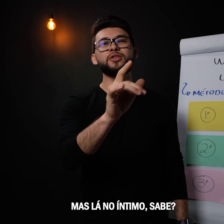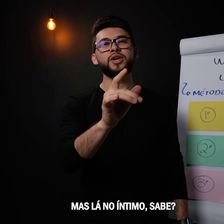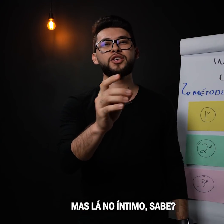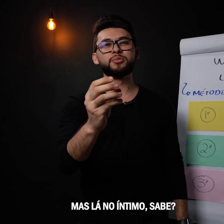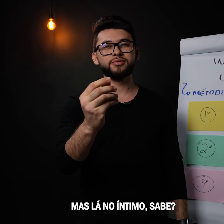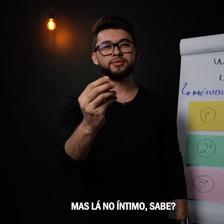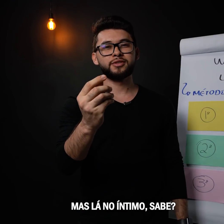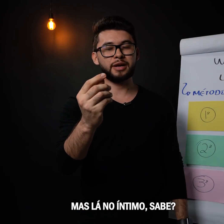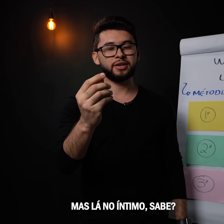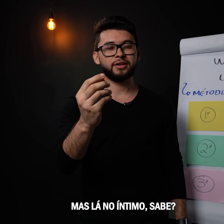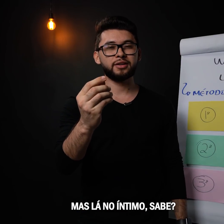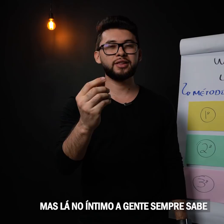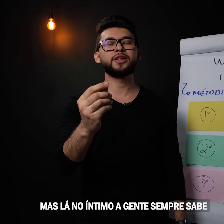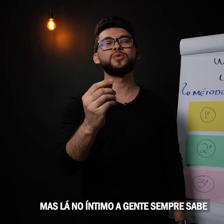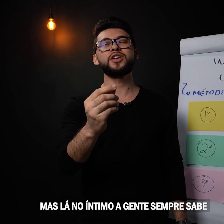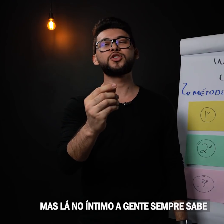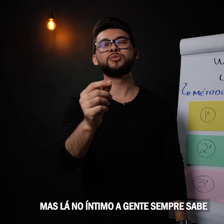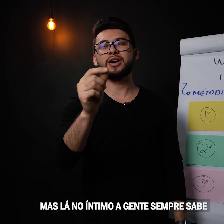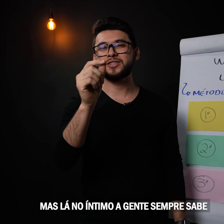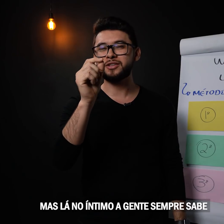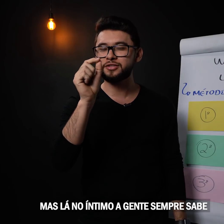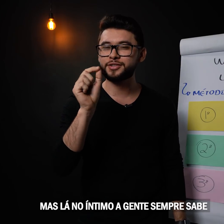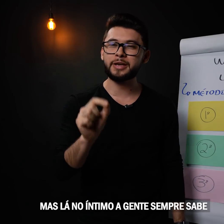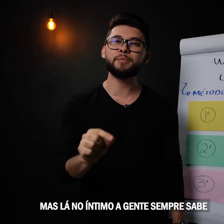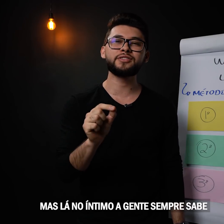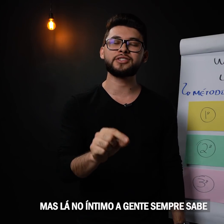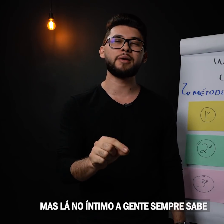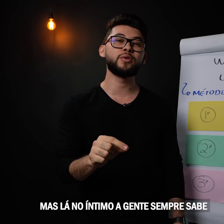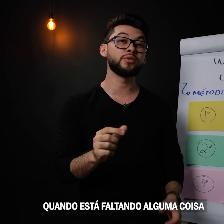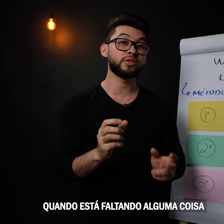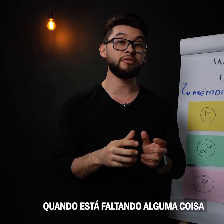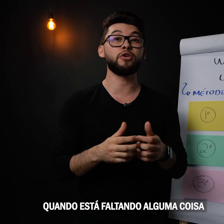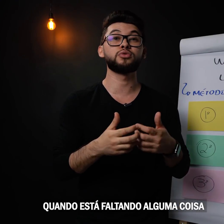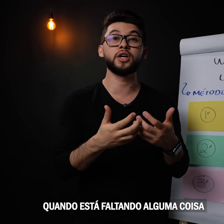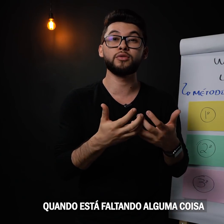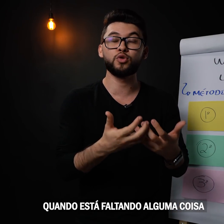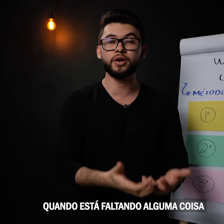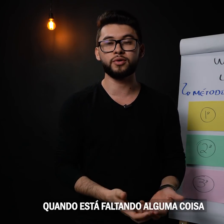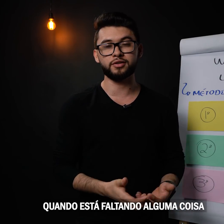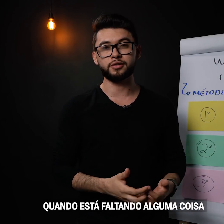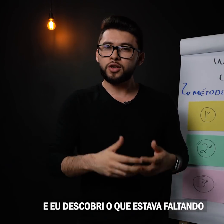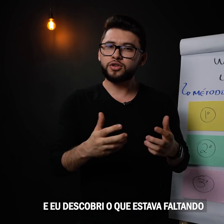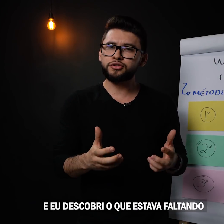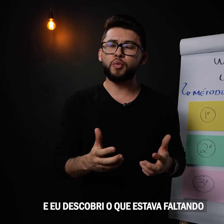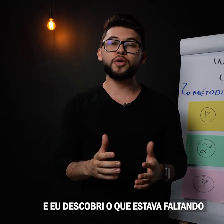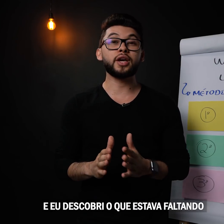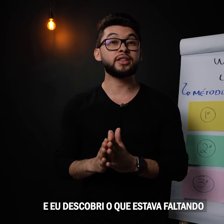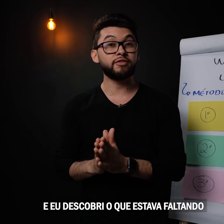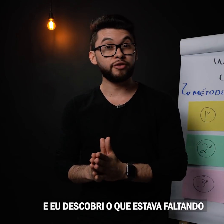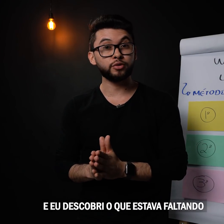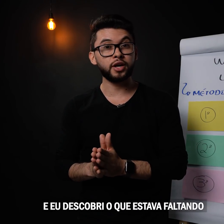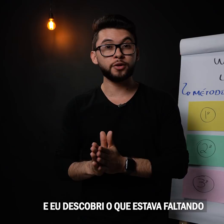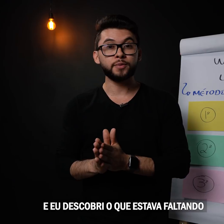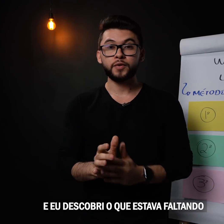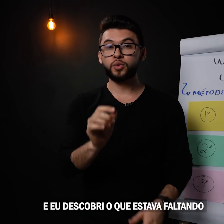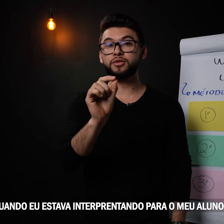no íntimo, sabe? Lá no íntimo, a gente sempre sabe quando está faltando alguma coisa. E eu descobri o que estava faltando quando eu